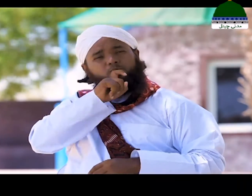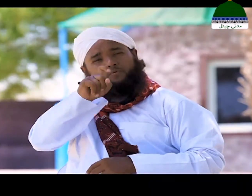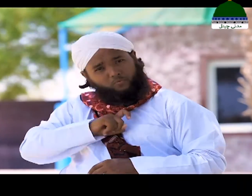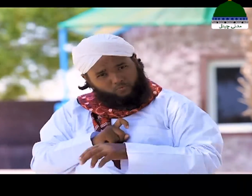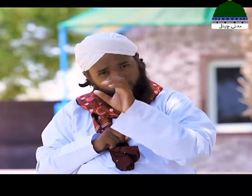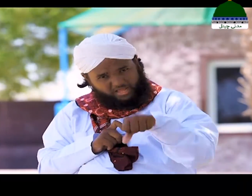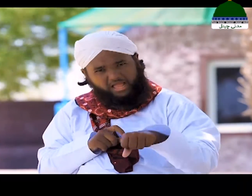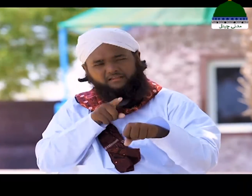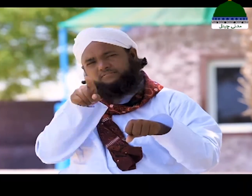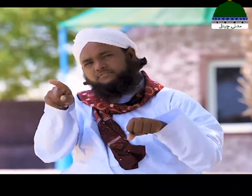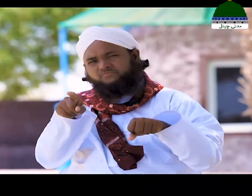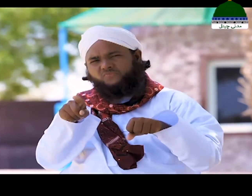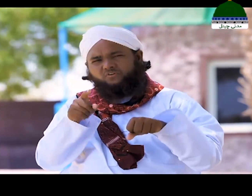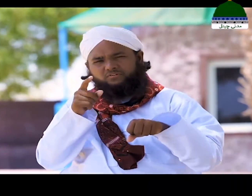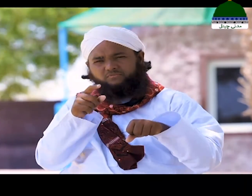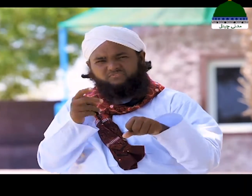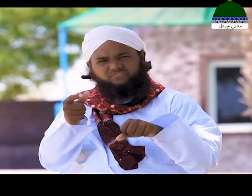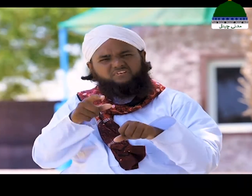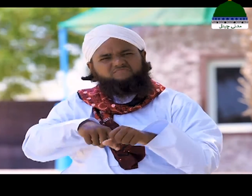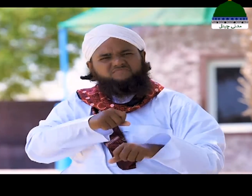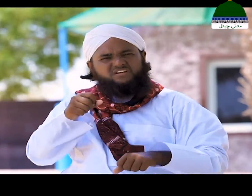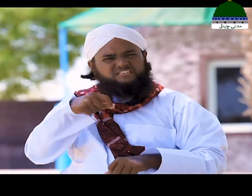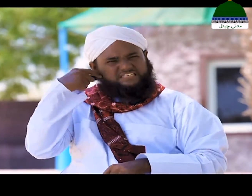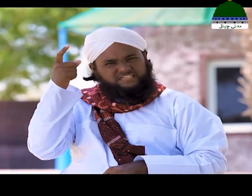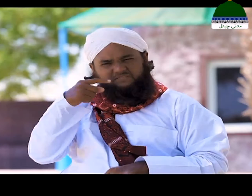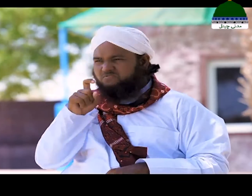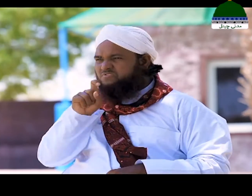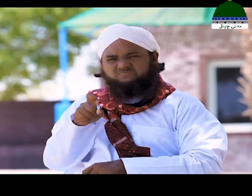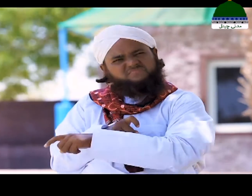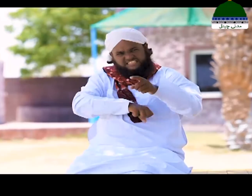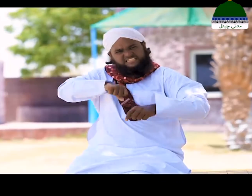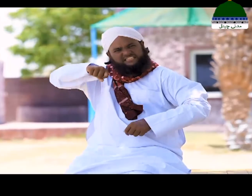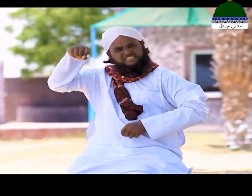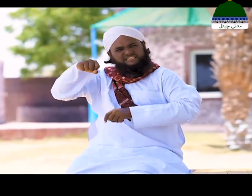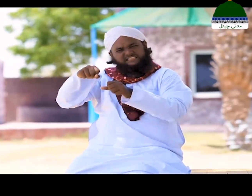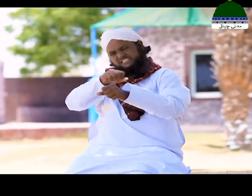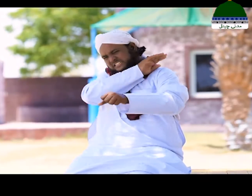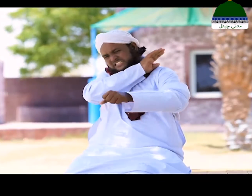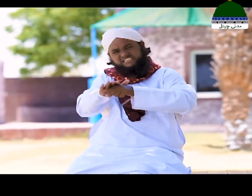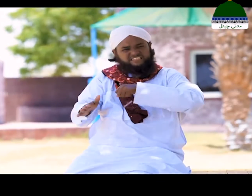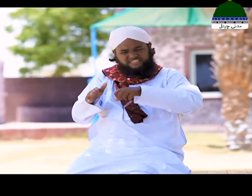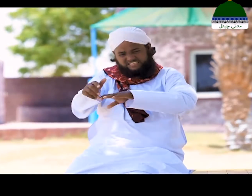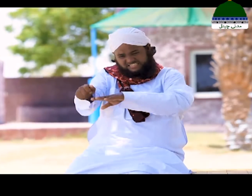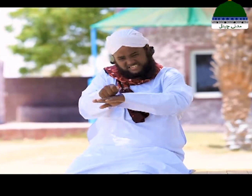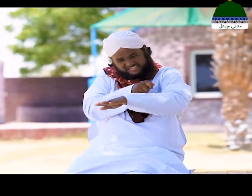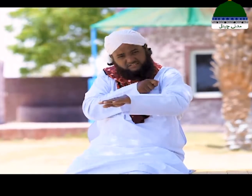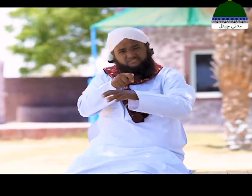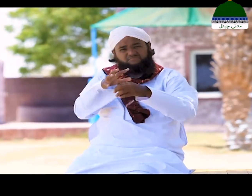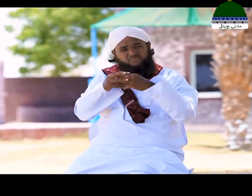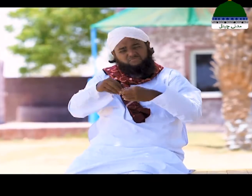اتنا کہنے کے بعد اس نے جلاد کو حکم دیا کہ اس شخص کو ذبح کر کے اس کی کھال اتار کر اس میں بھوسا بھر دیا گیا، پھر اس